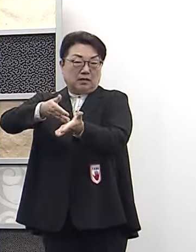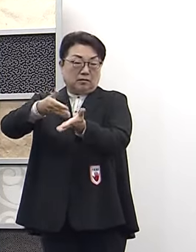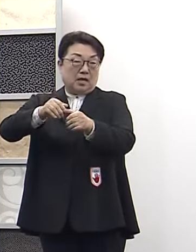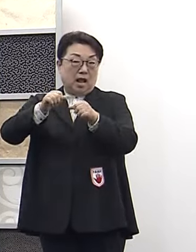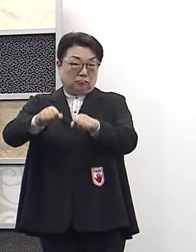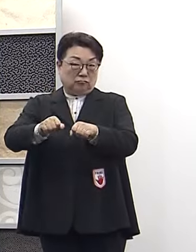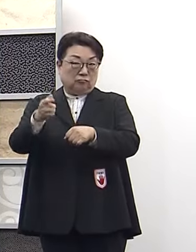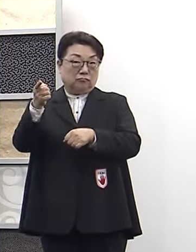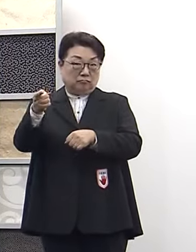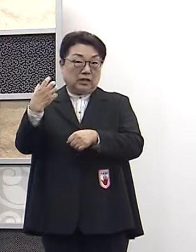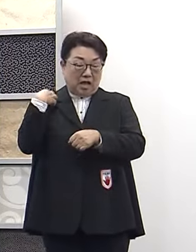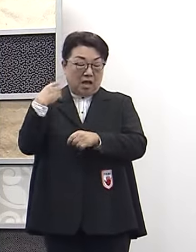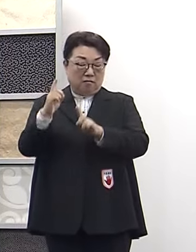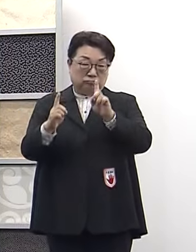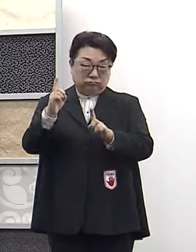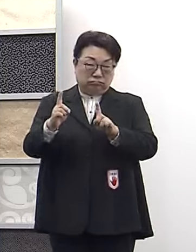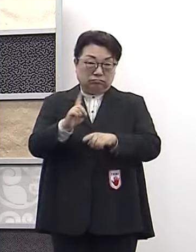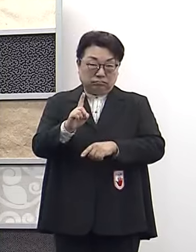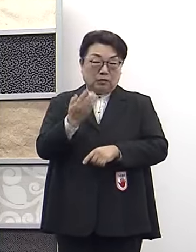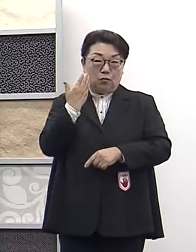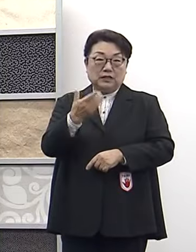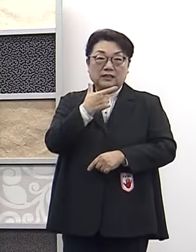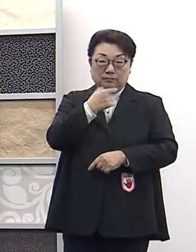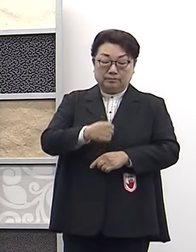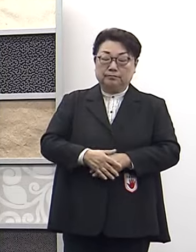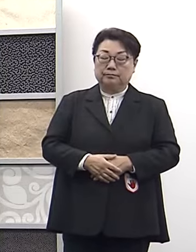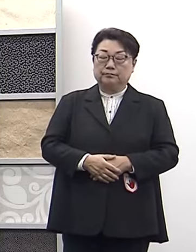るか、それについてお伺いいたします。